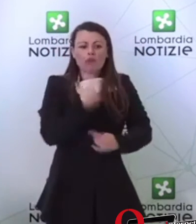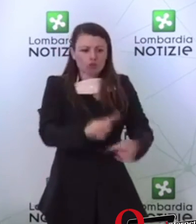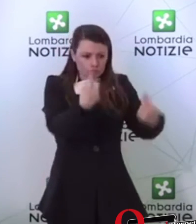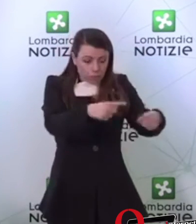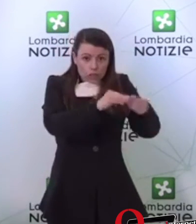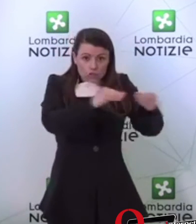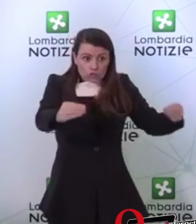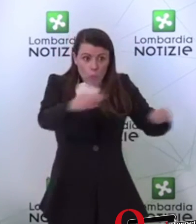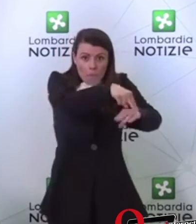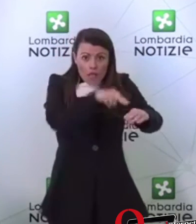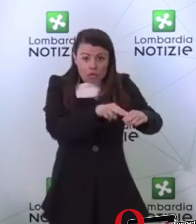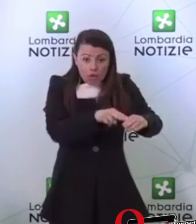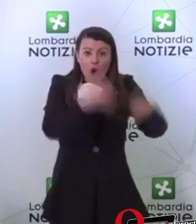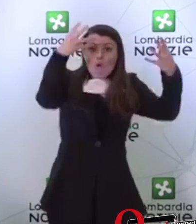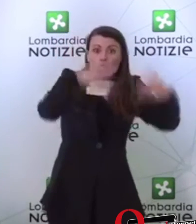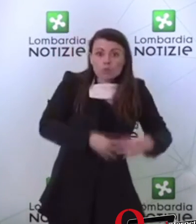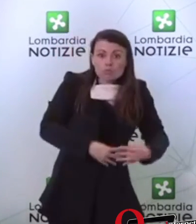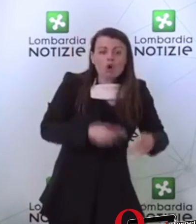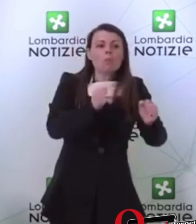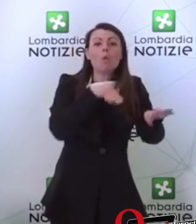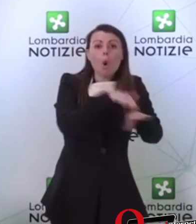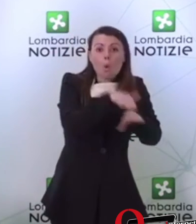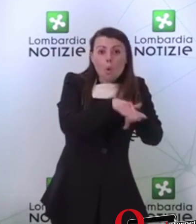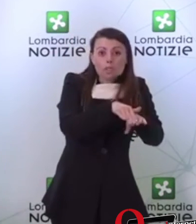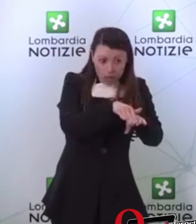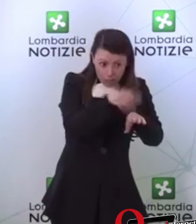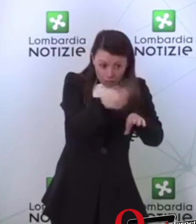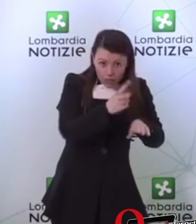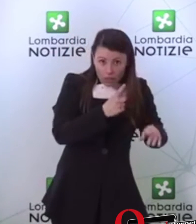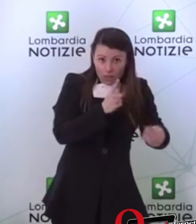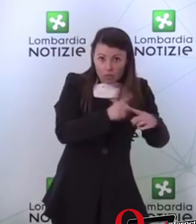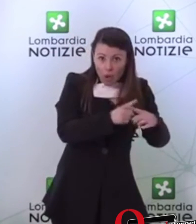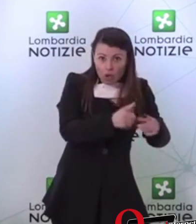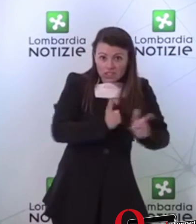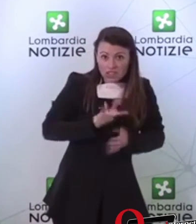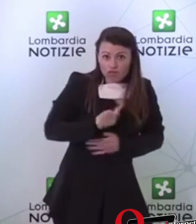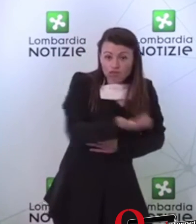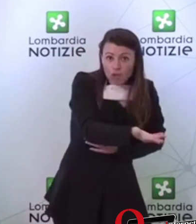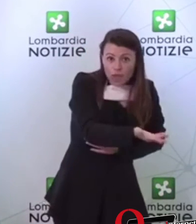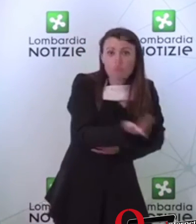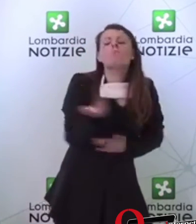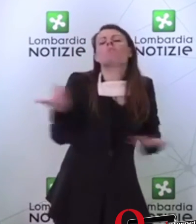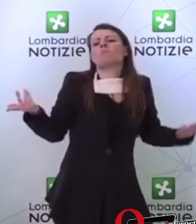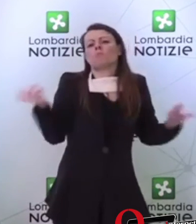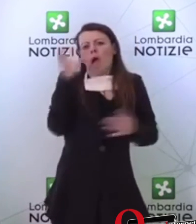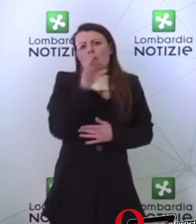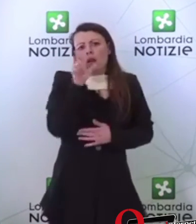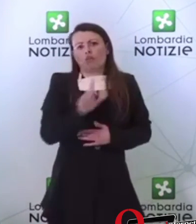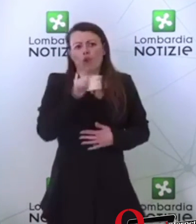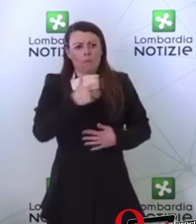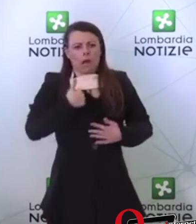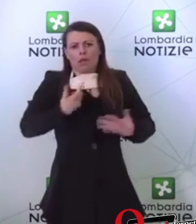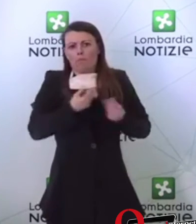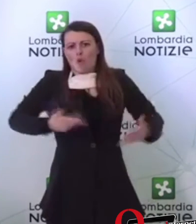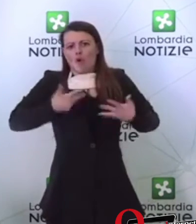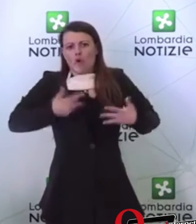strumento può essere utilizzato ed è positivo, sicuramente dirò bene e sono molto contento. Però io,